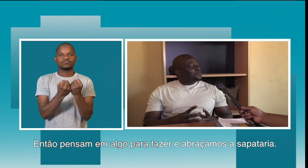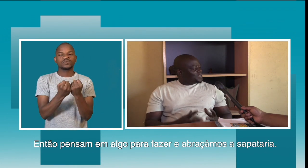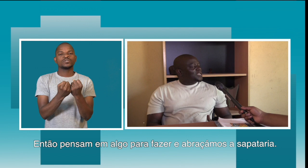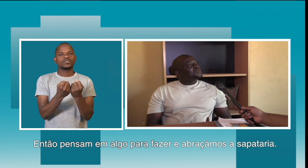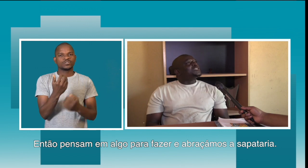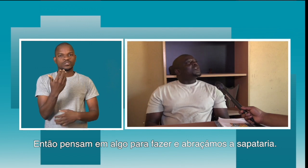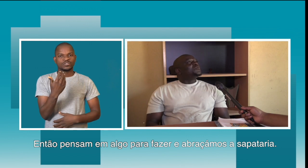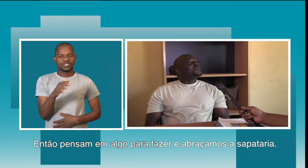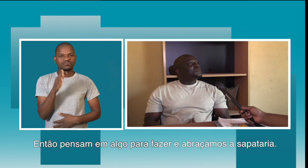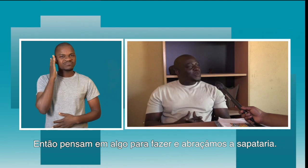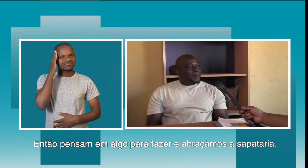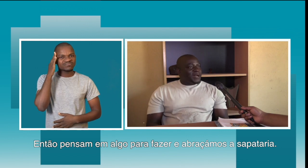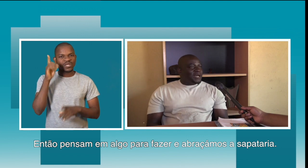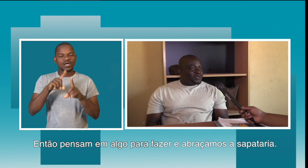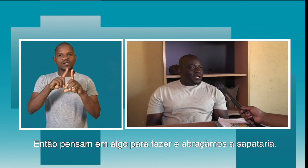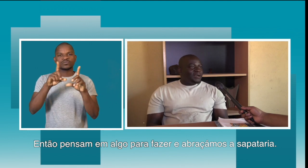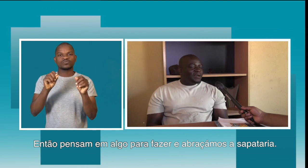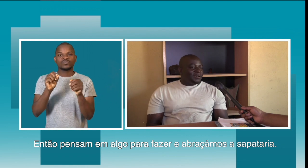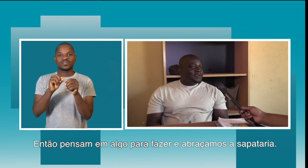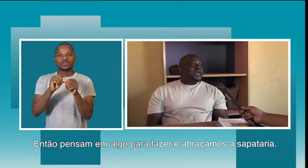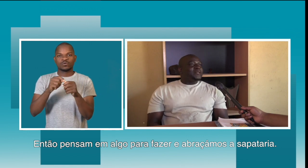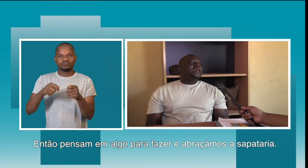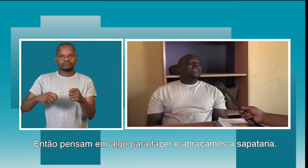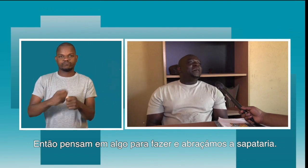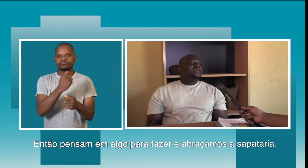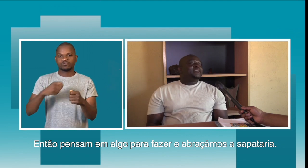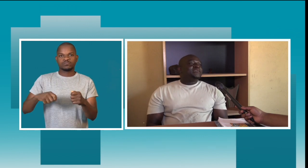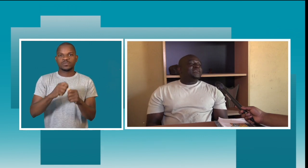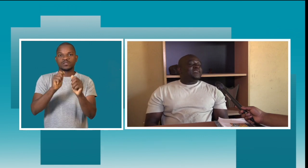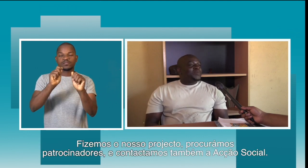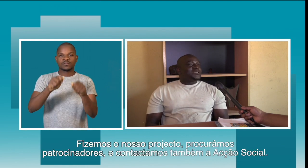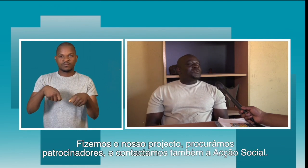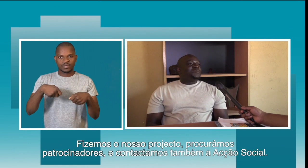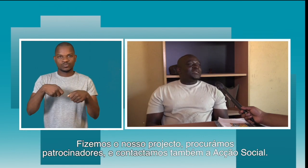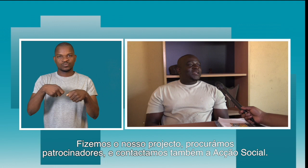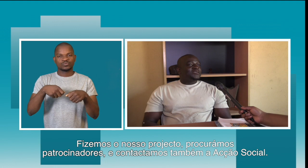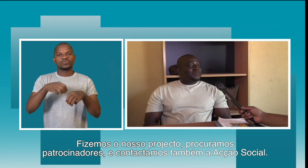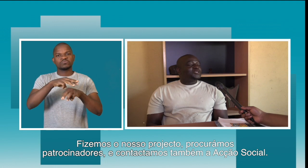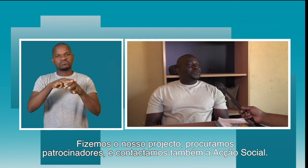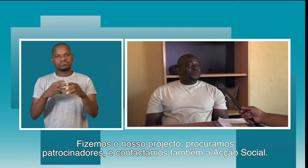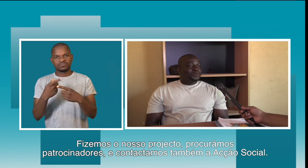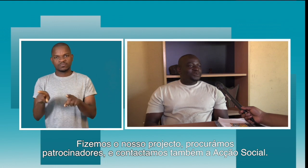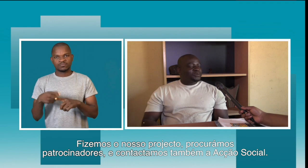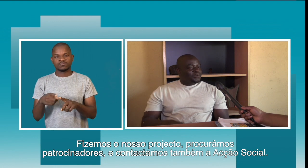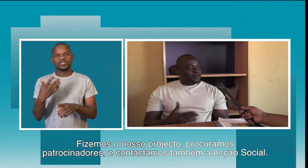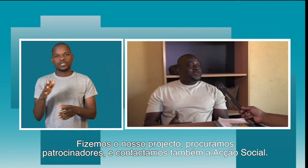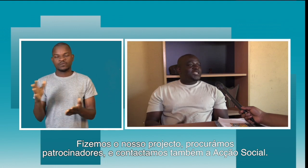Sentamos, pensamos em como abraçarmos na sabataria. Então, abraçamos a sabataria, de facto,